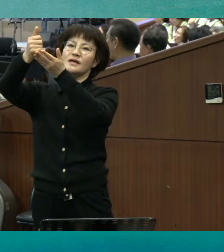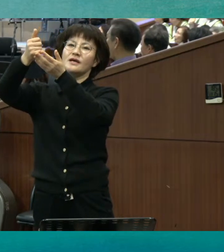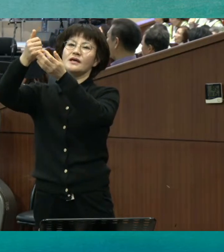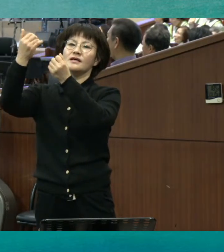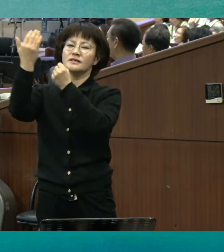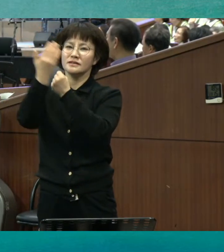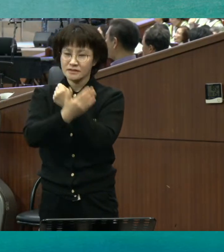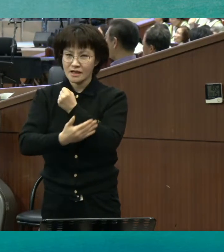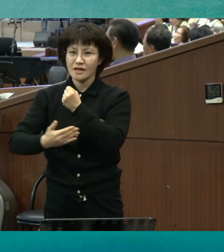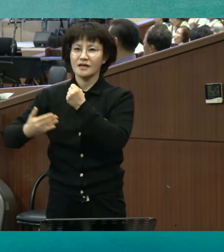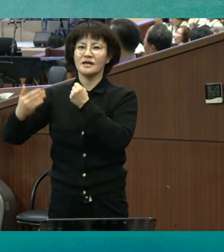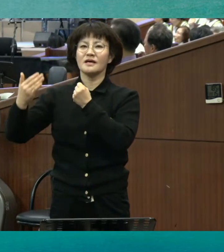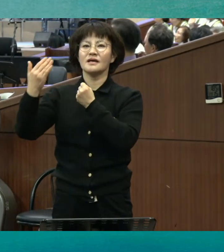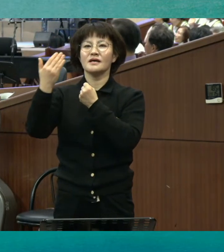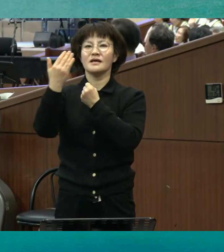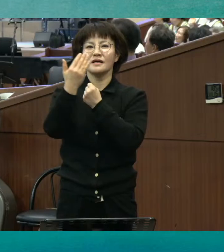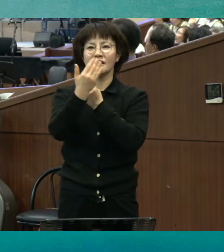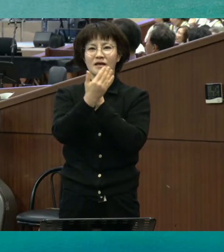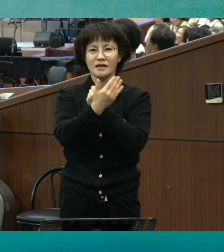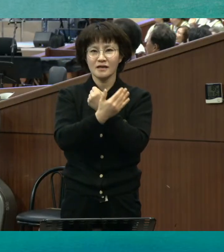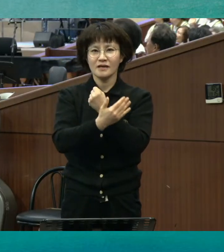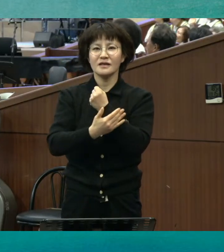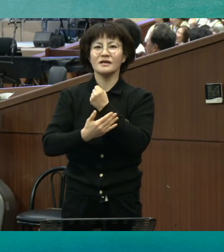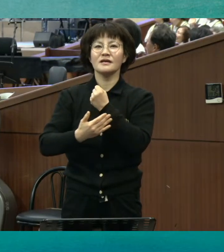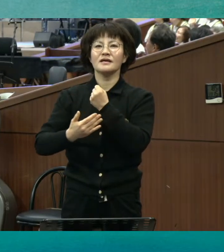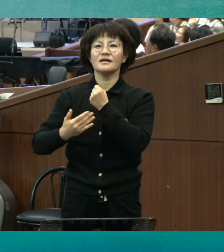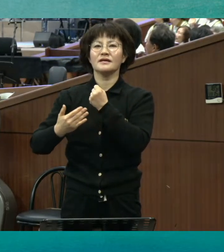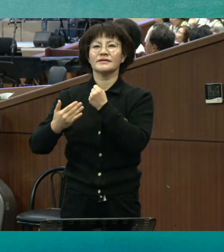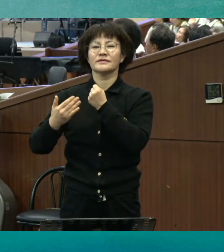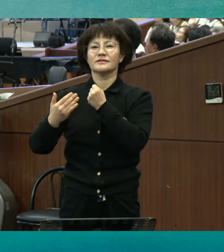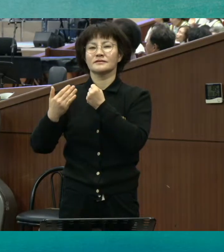하나님의 은혜